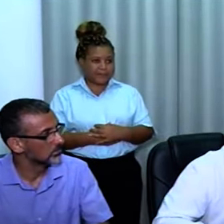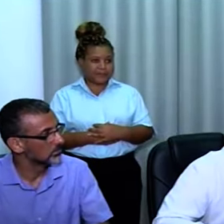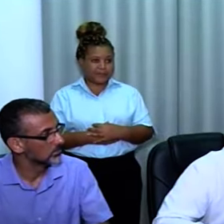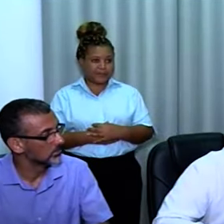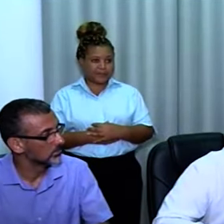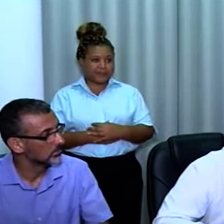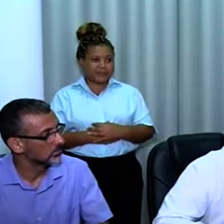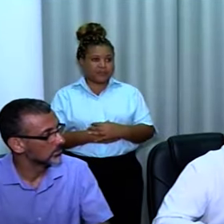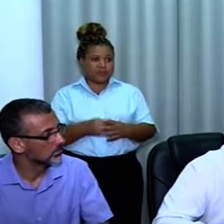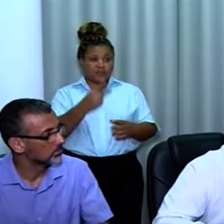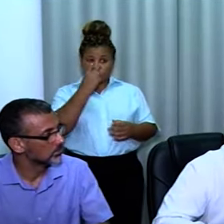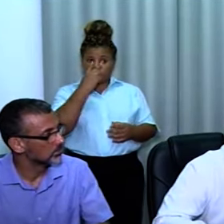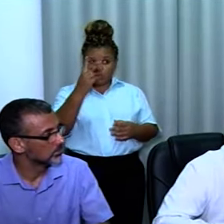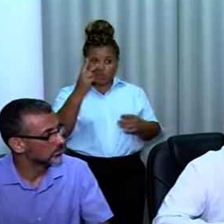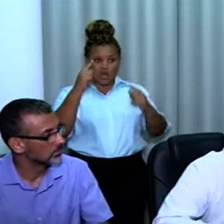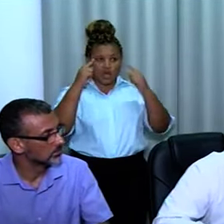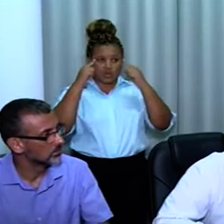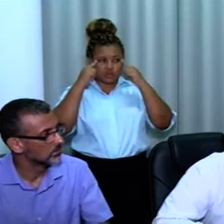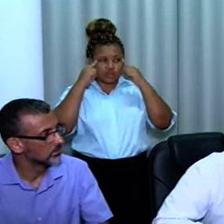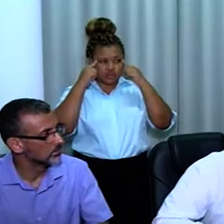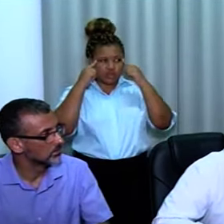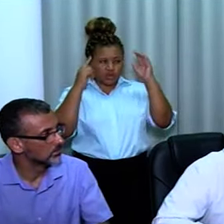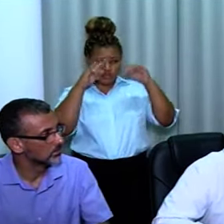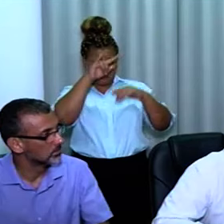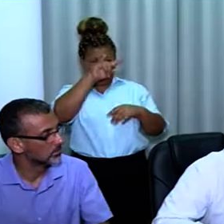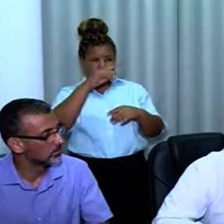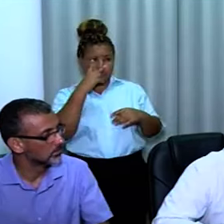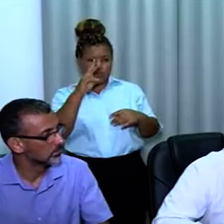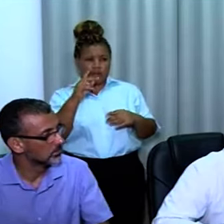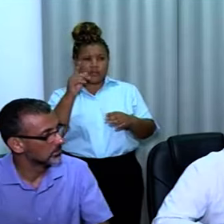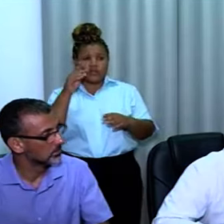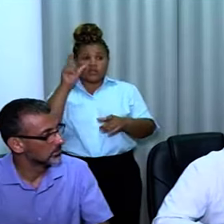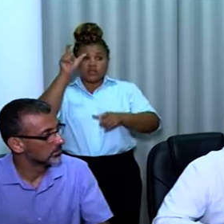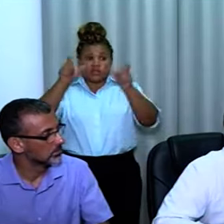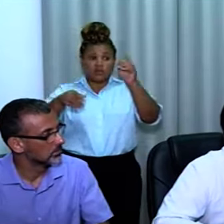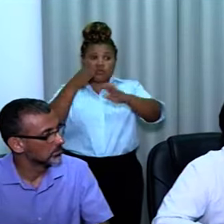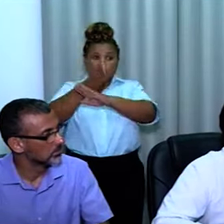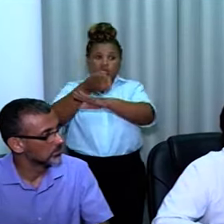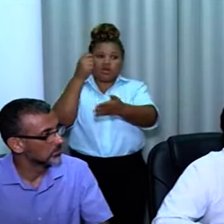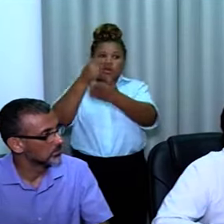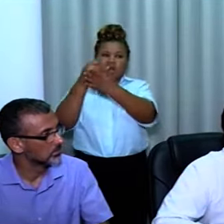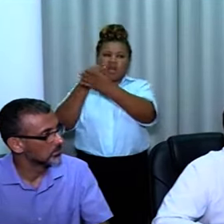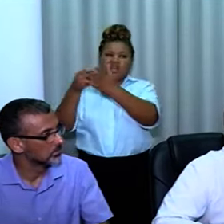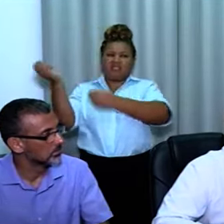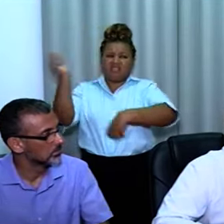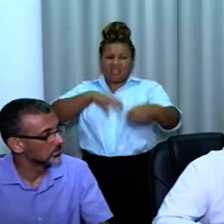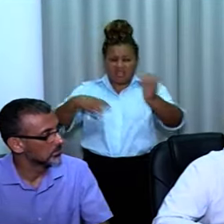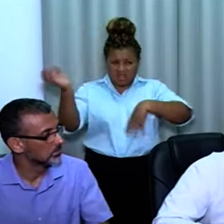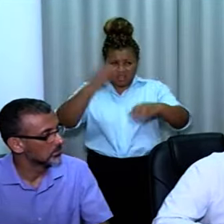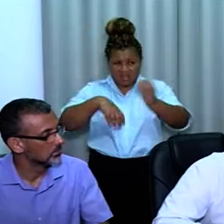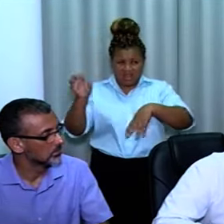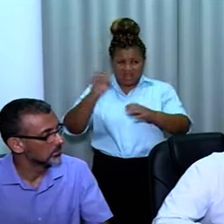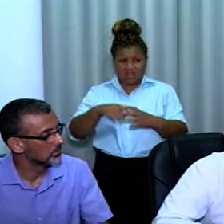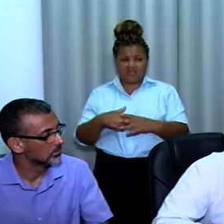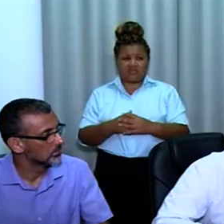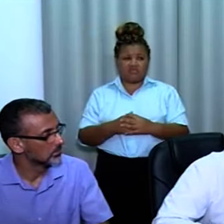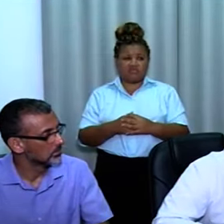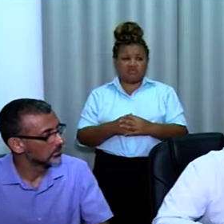nous monte, nous avons besoin d'acheter quand c'est quelque chose. Après, peut-être, ben, les autres disent pas grand rien. Ou on est down stocké, quoi,